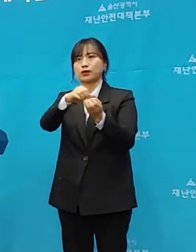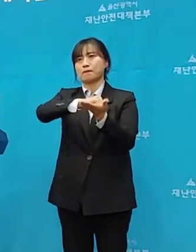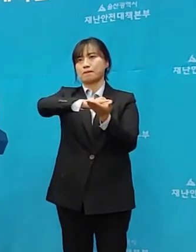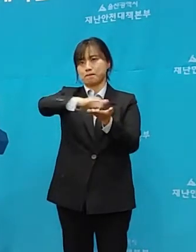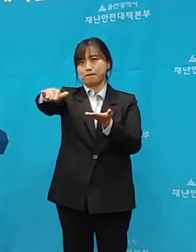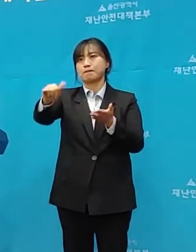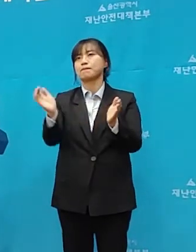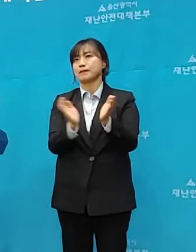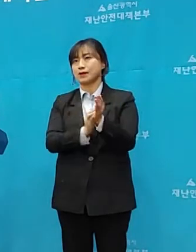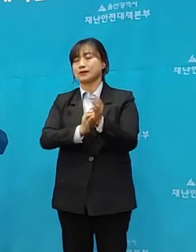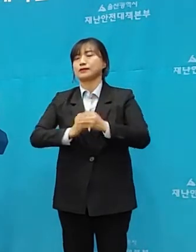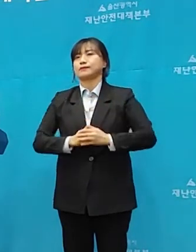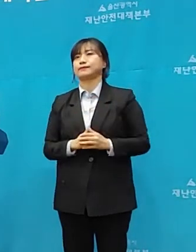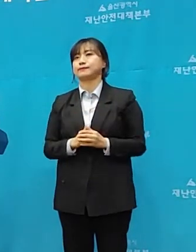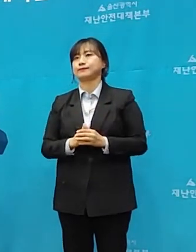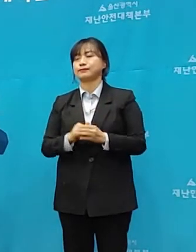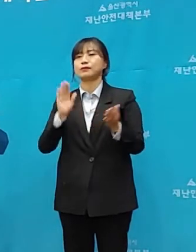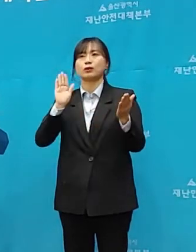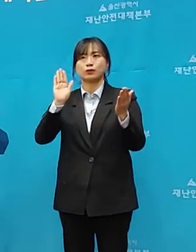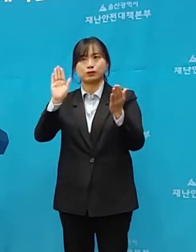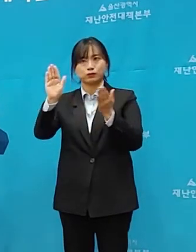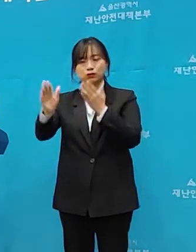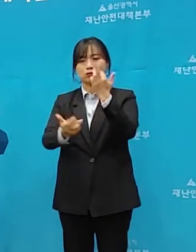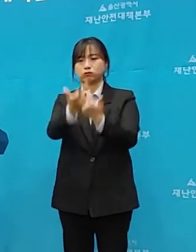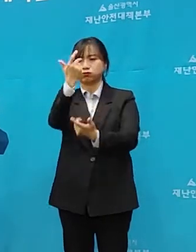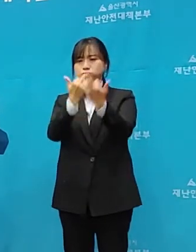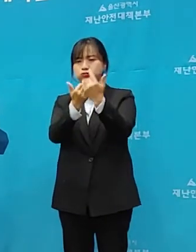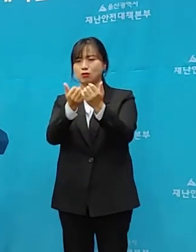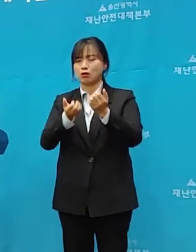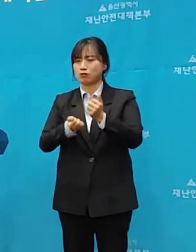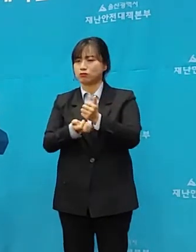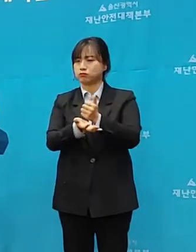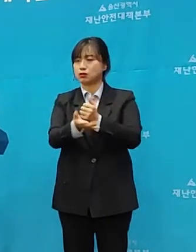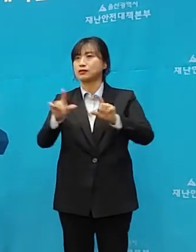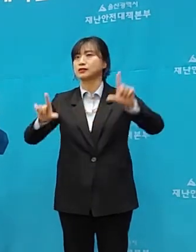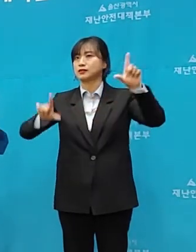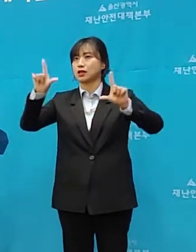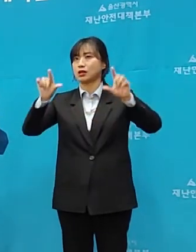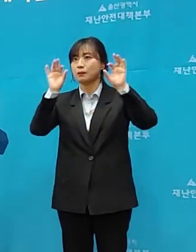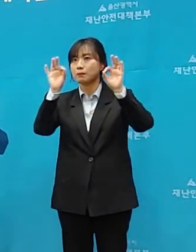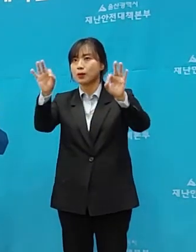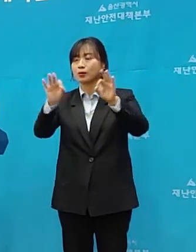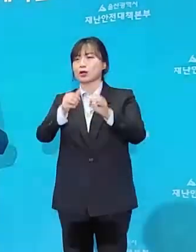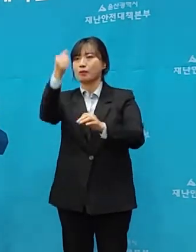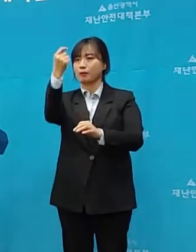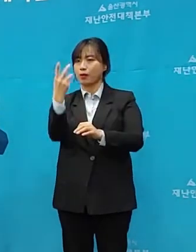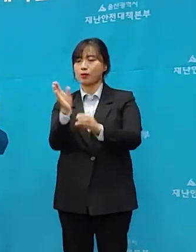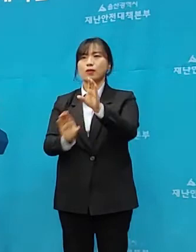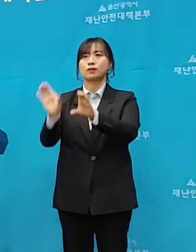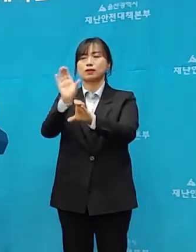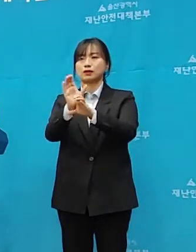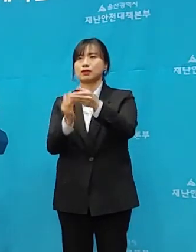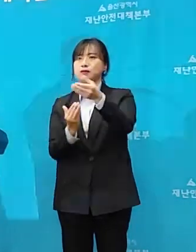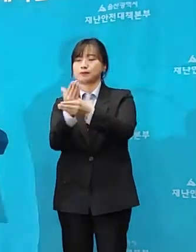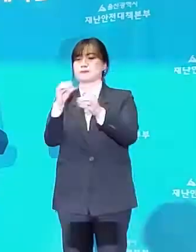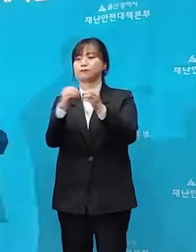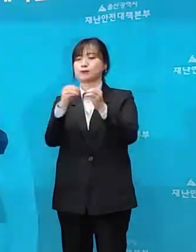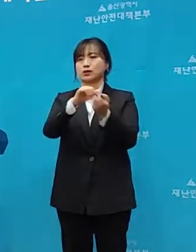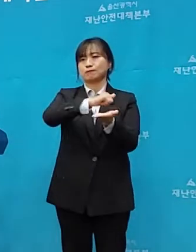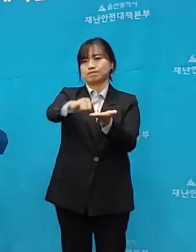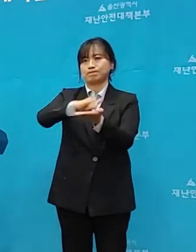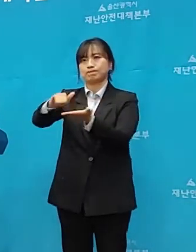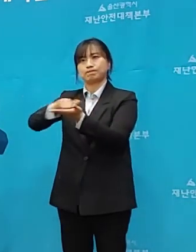문자를 발송하였으며 이후 산불 확산 상황에 따라 수차례 재난 문자를